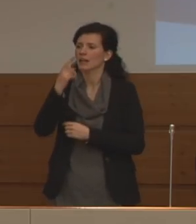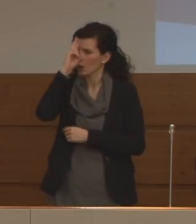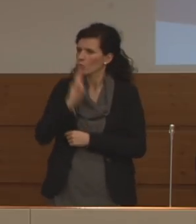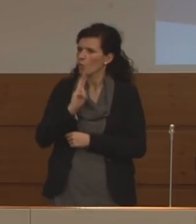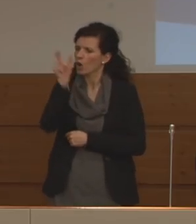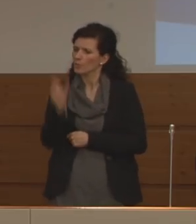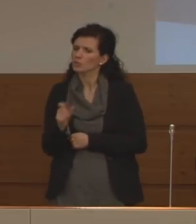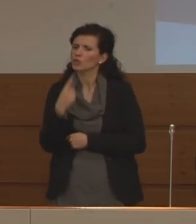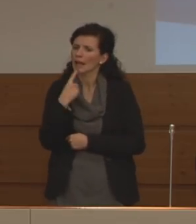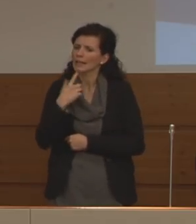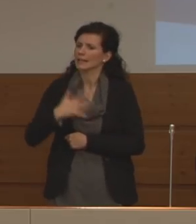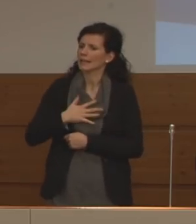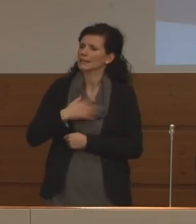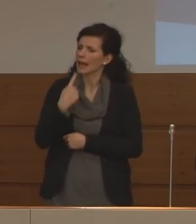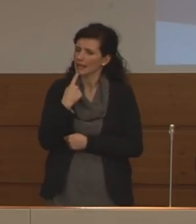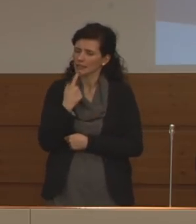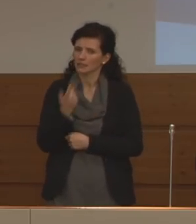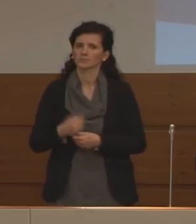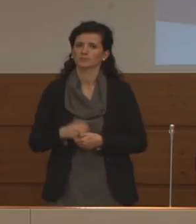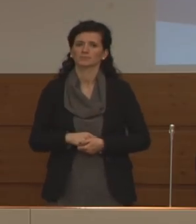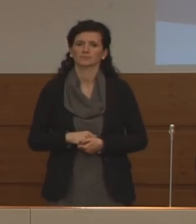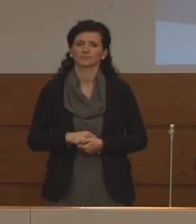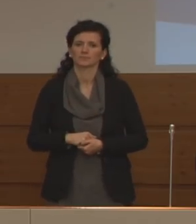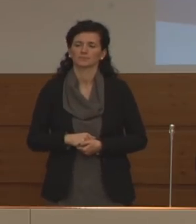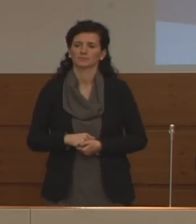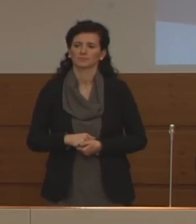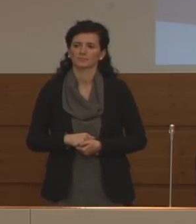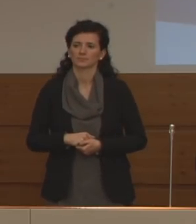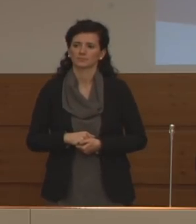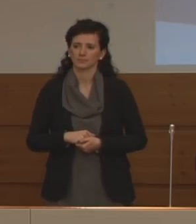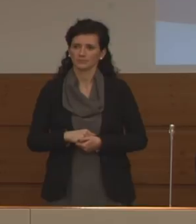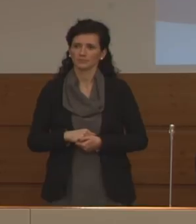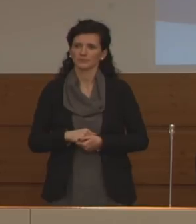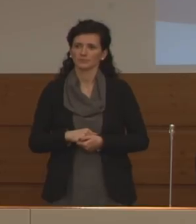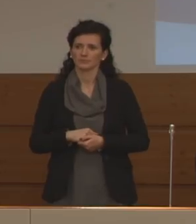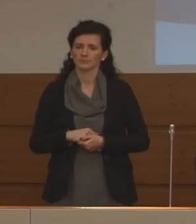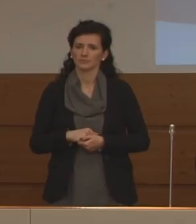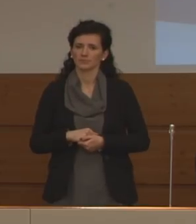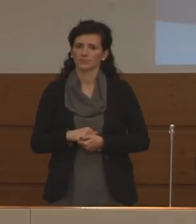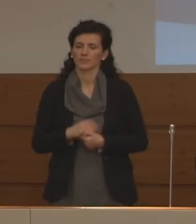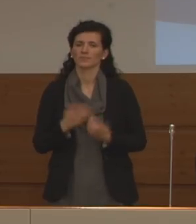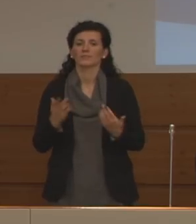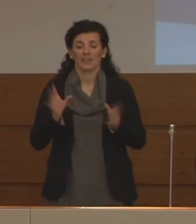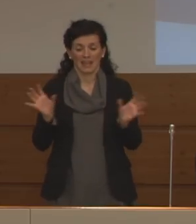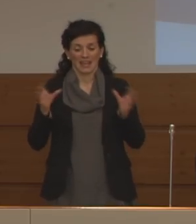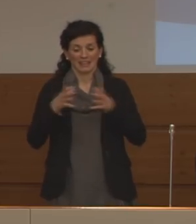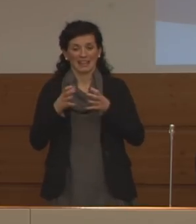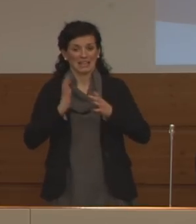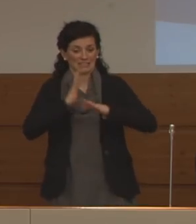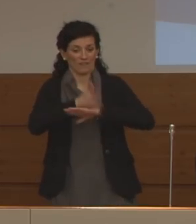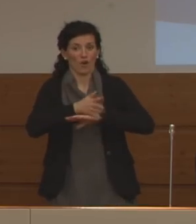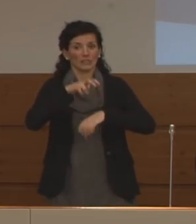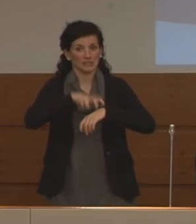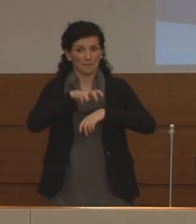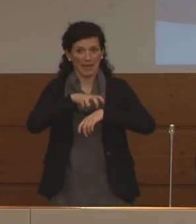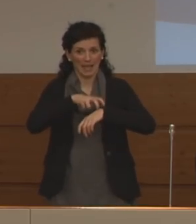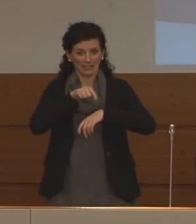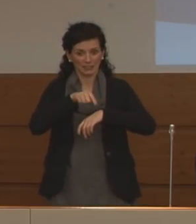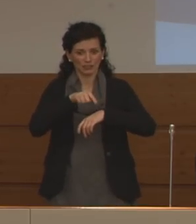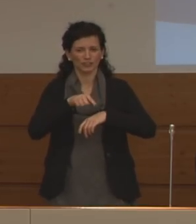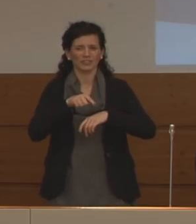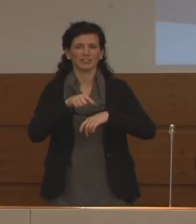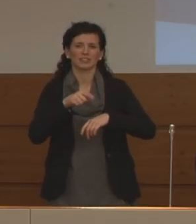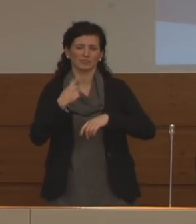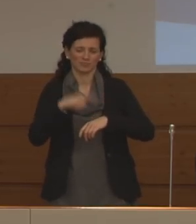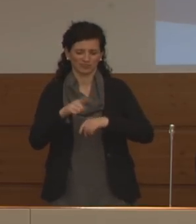selezionando sì grazie sicuramente la trasferta dei medici che abbiamo costituito